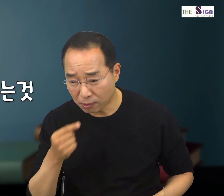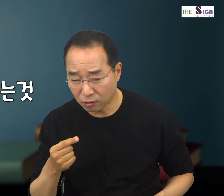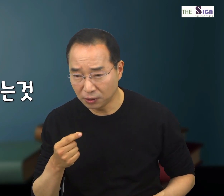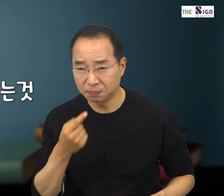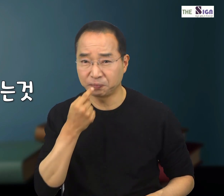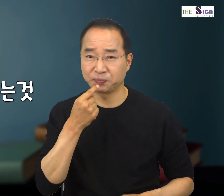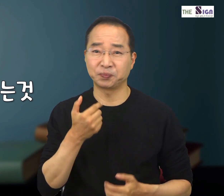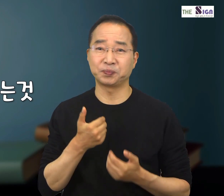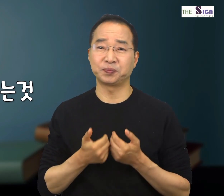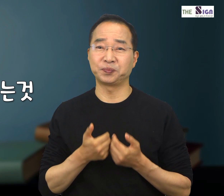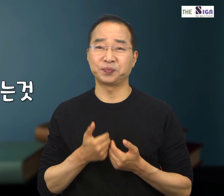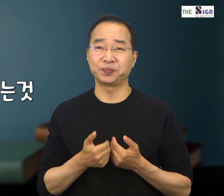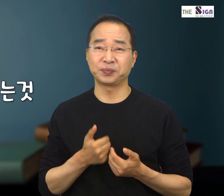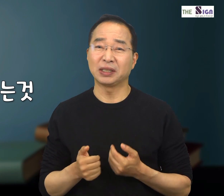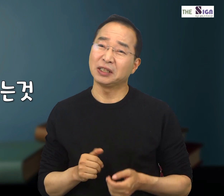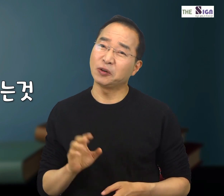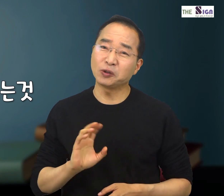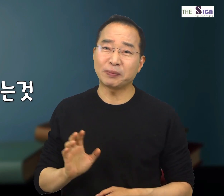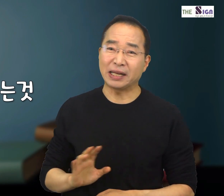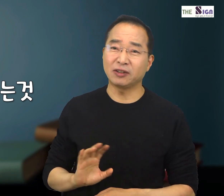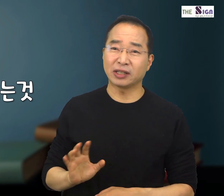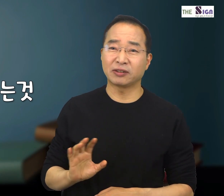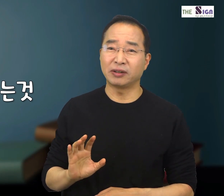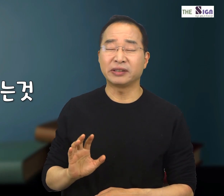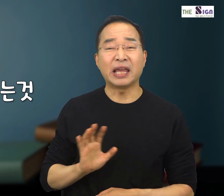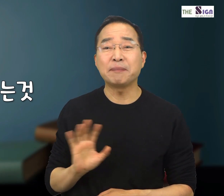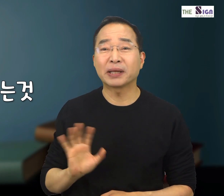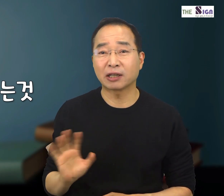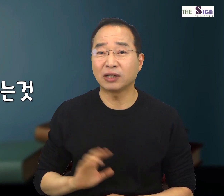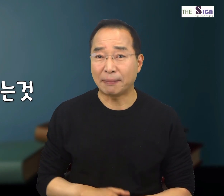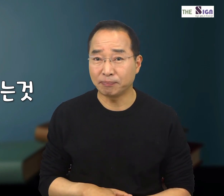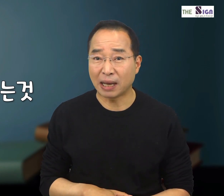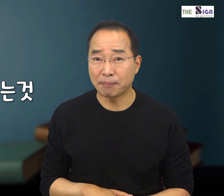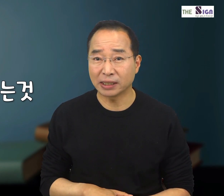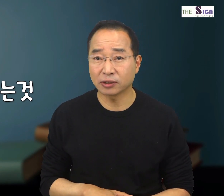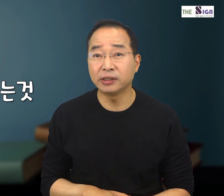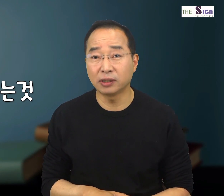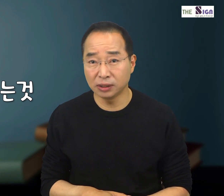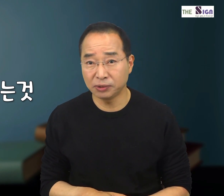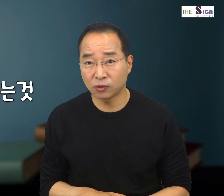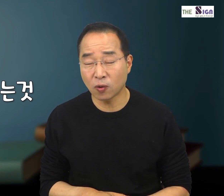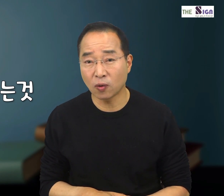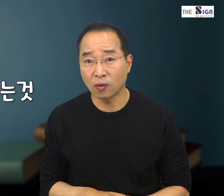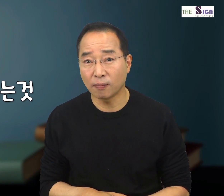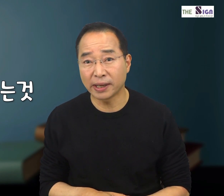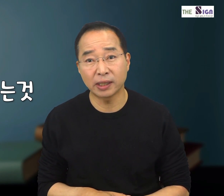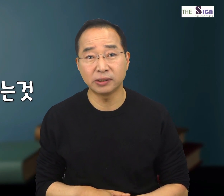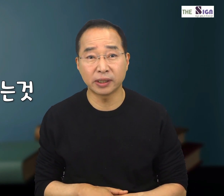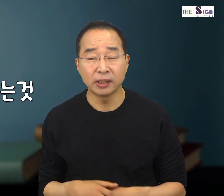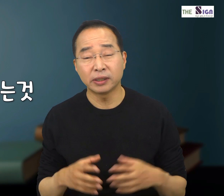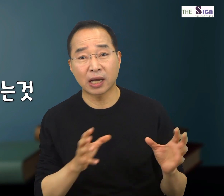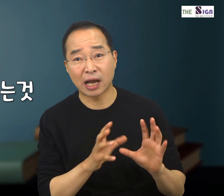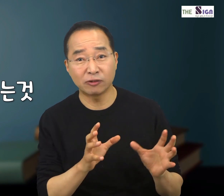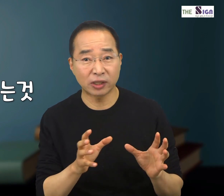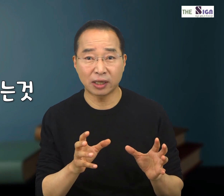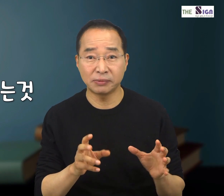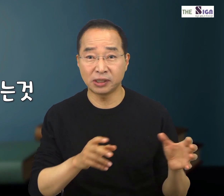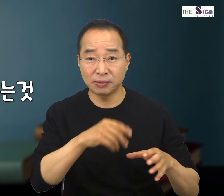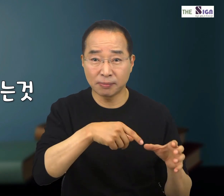먹어보고 요건 좀 아닌 것 같아, 내 입맛하고는 안 맞아, 이런 의미고, 만약에 이제 가까운 사람이 집에서 막